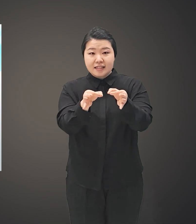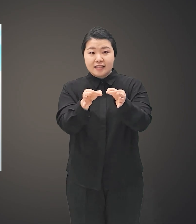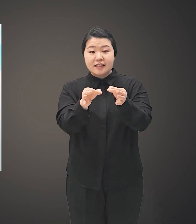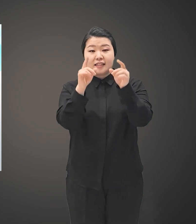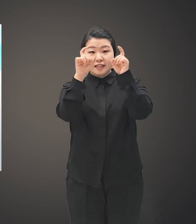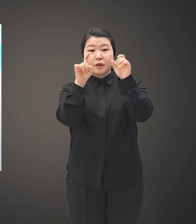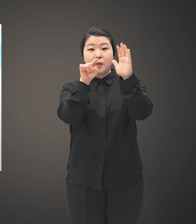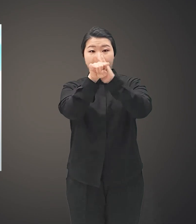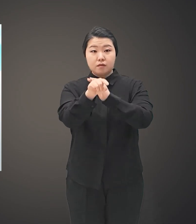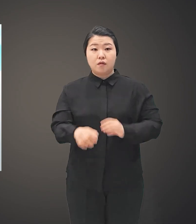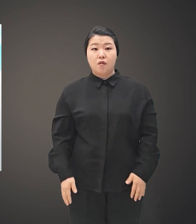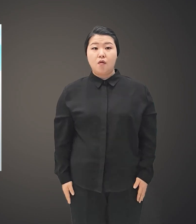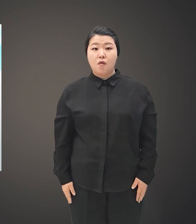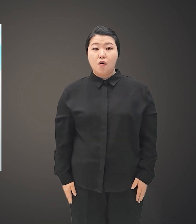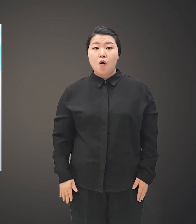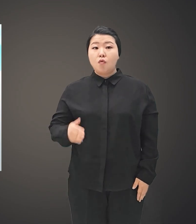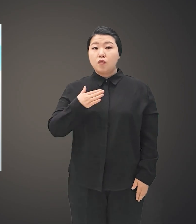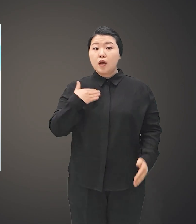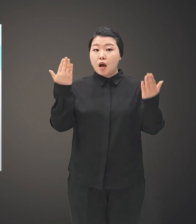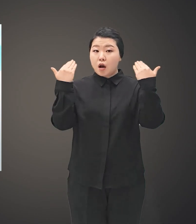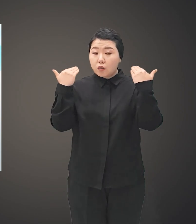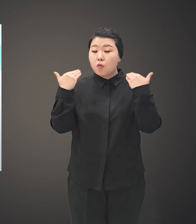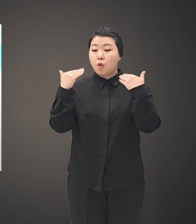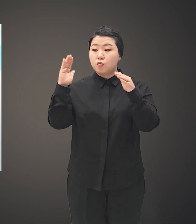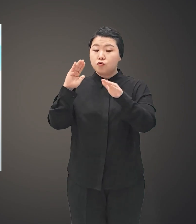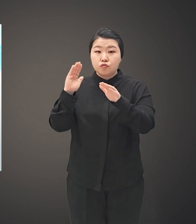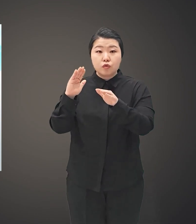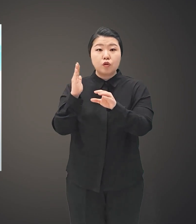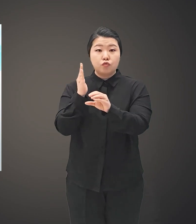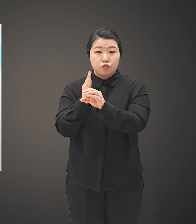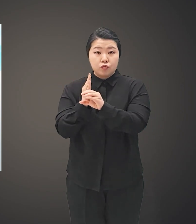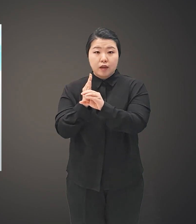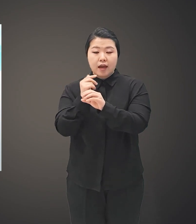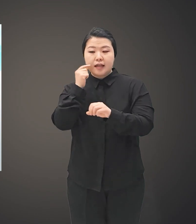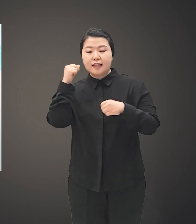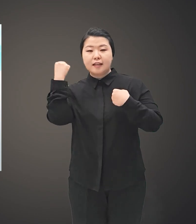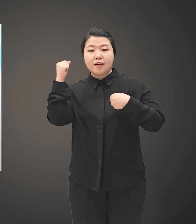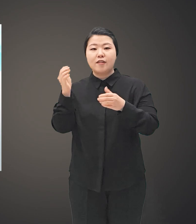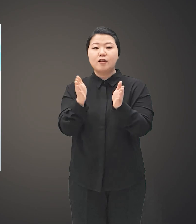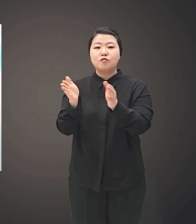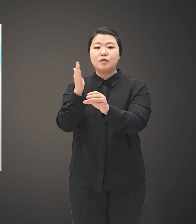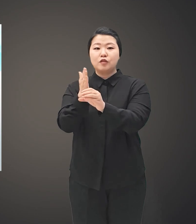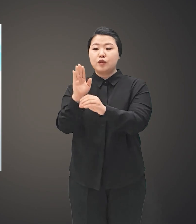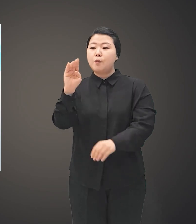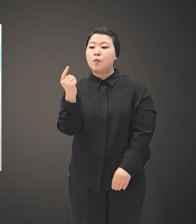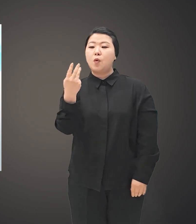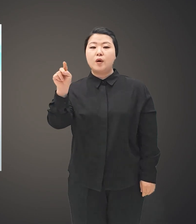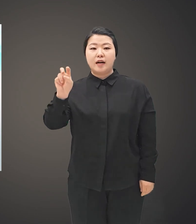그런데 그 사진숍에서 우리 학교 학생 중 아이돌 준비 중인 보람이를 만나게 되었어요.